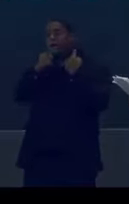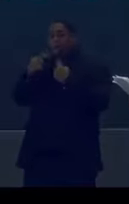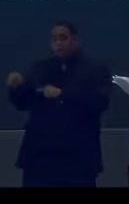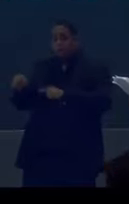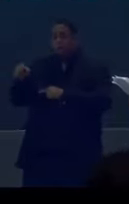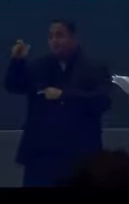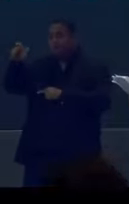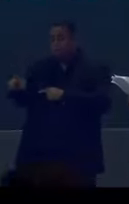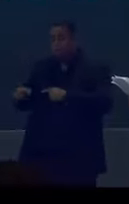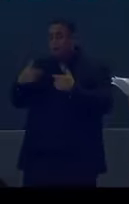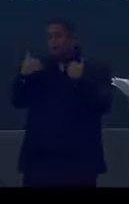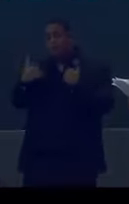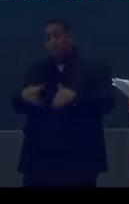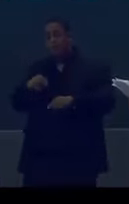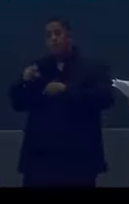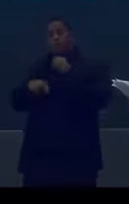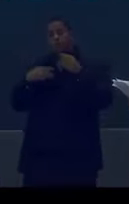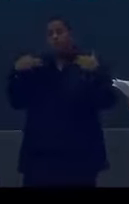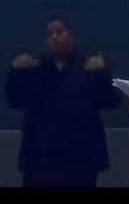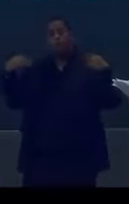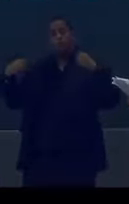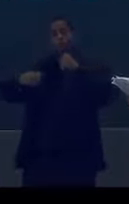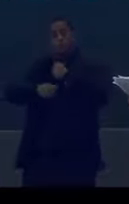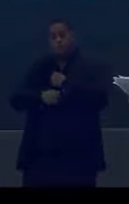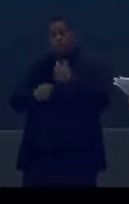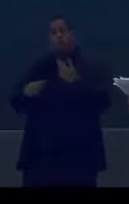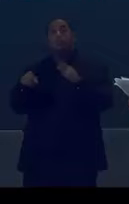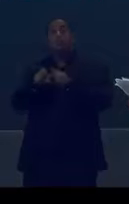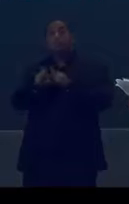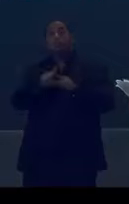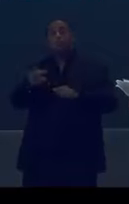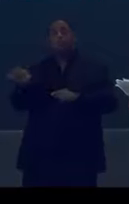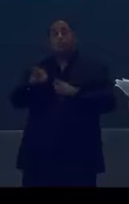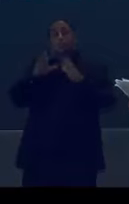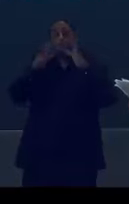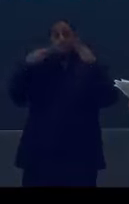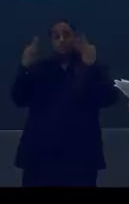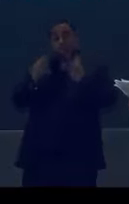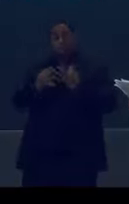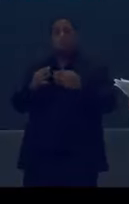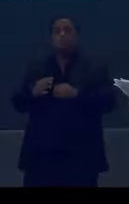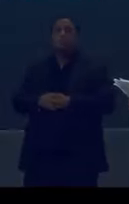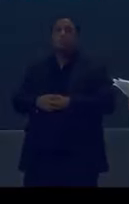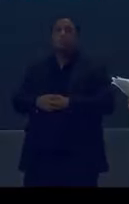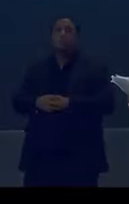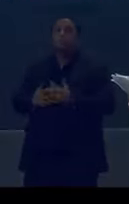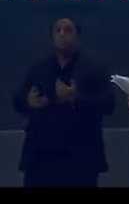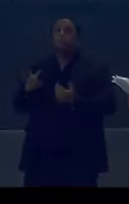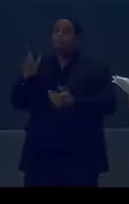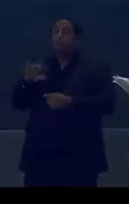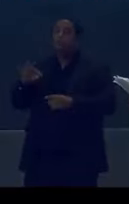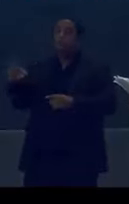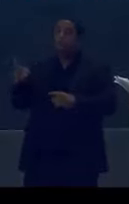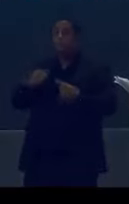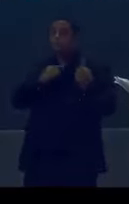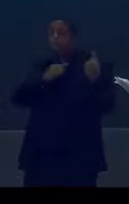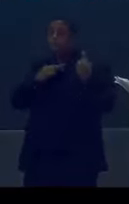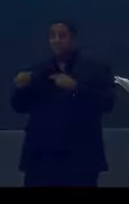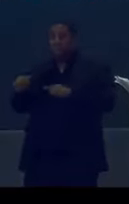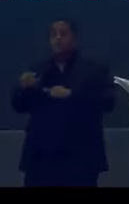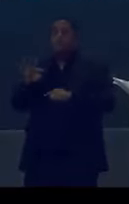integridade física de magistrados e de seus familiares. Os ataques